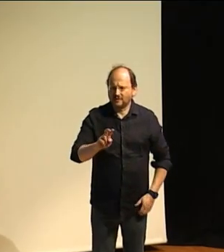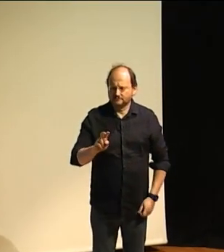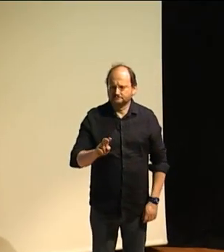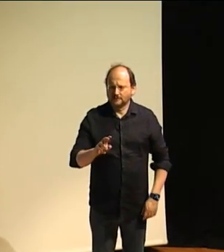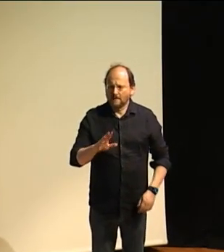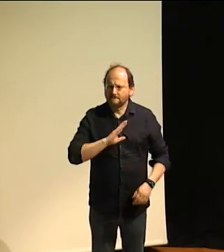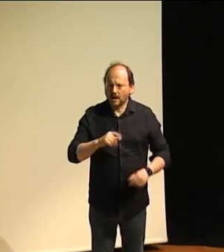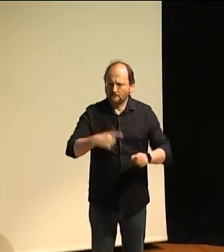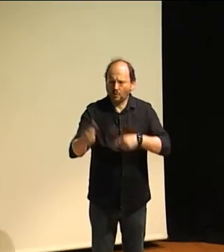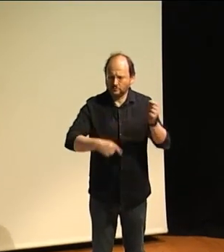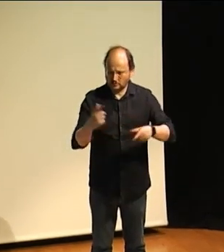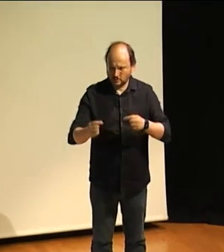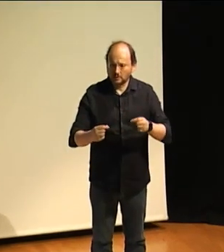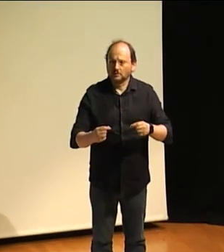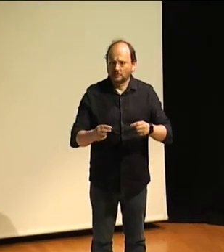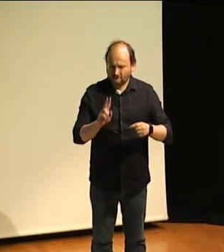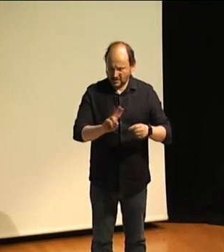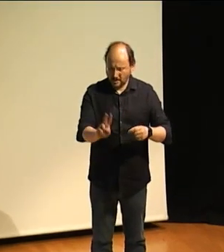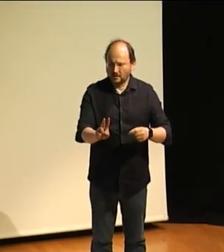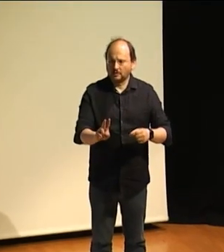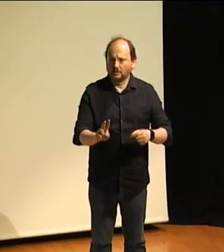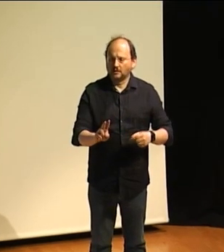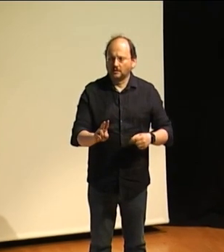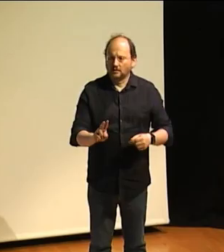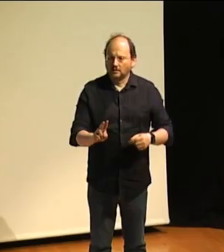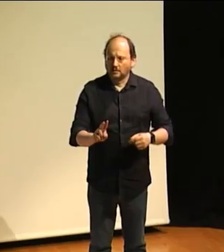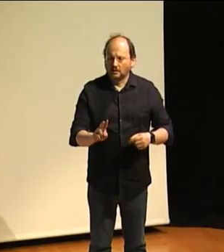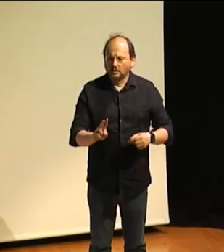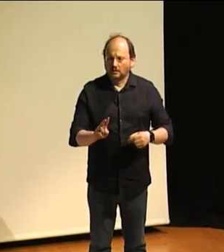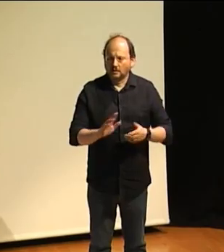Je voulais revenir sur la question du signe vert et du rapport avec la végétation.